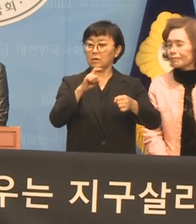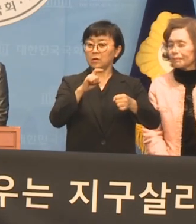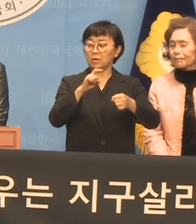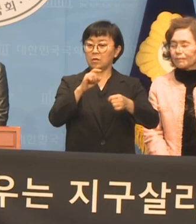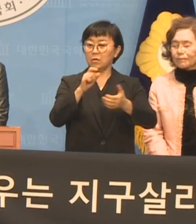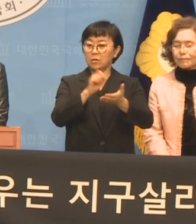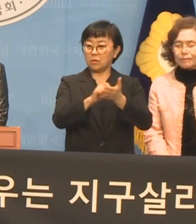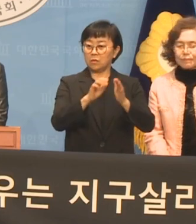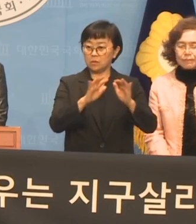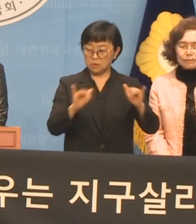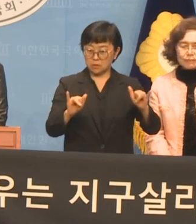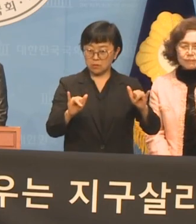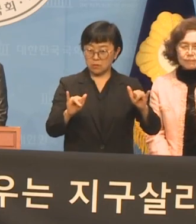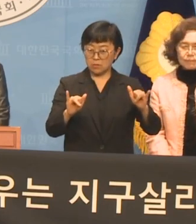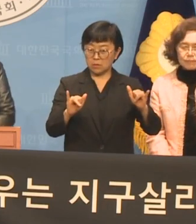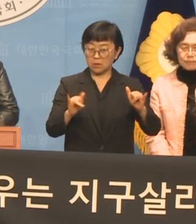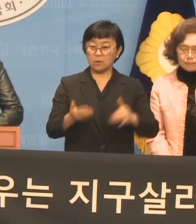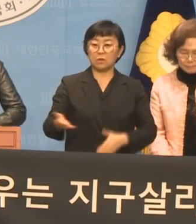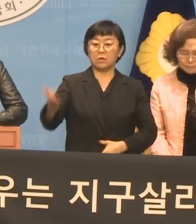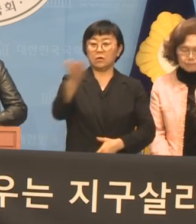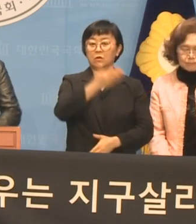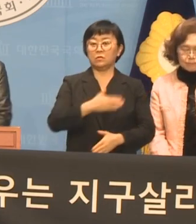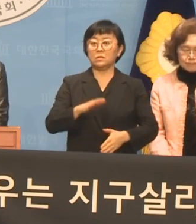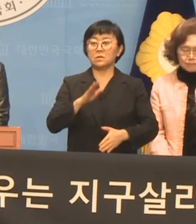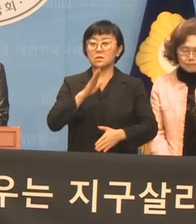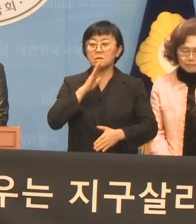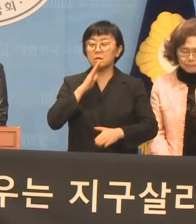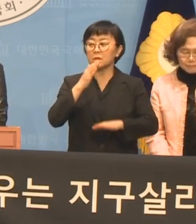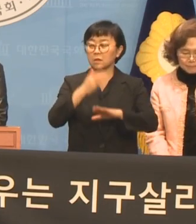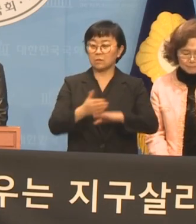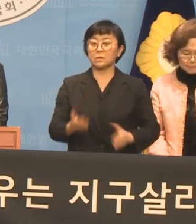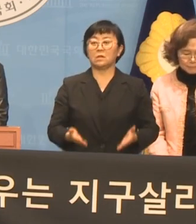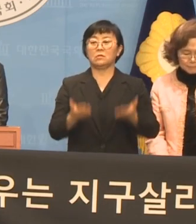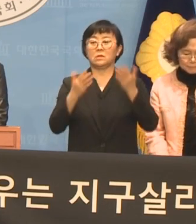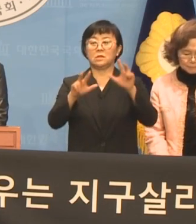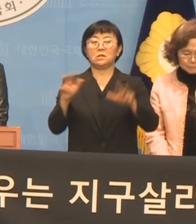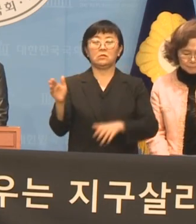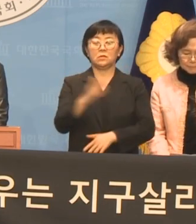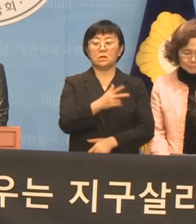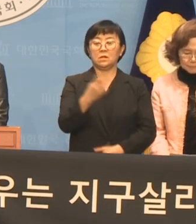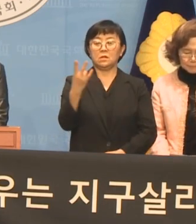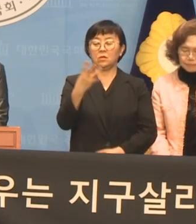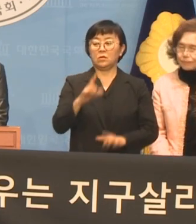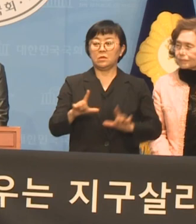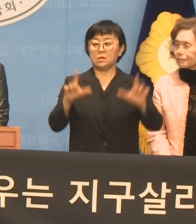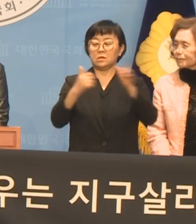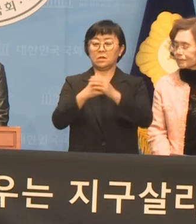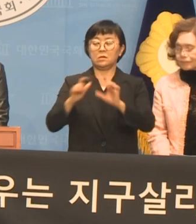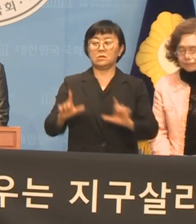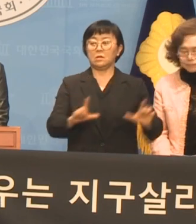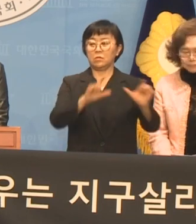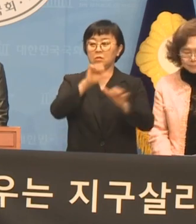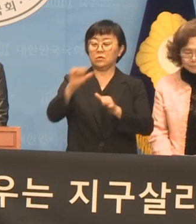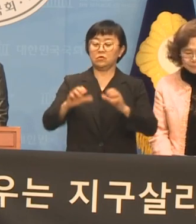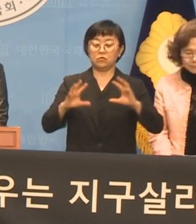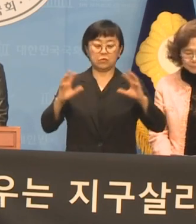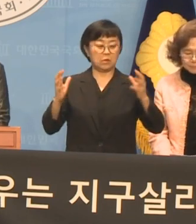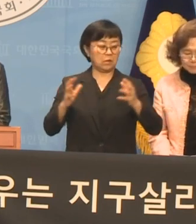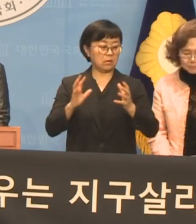언론사 기자님께 진심으로 감사드립니다. 지금부터 2024 생태부상혁명 국회